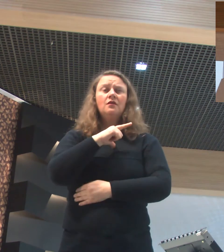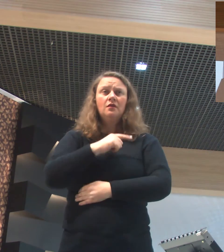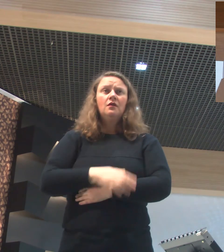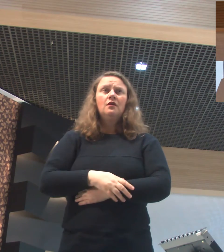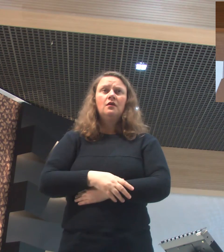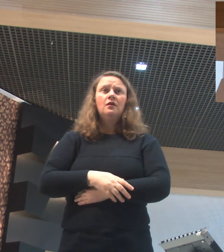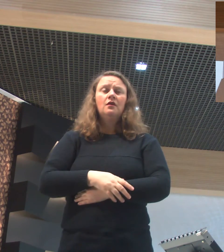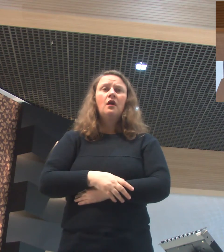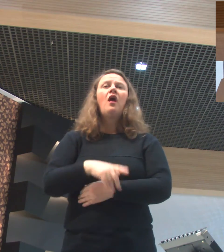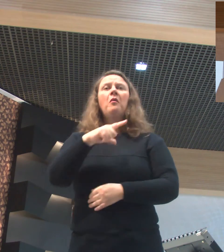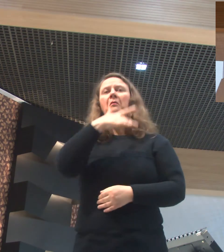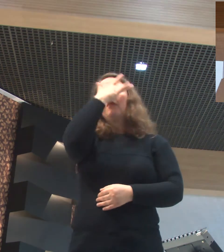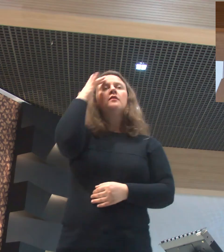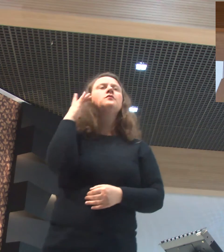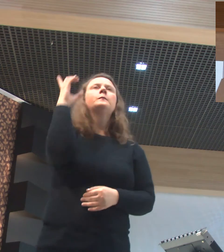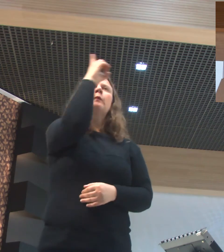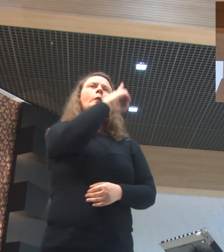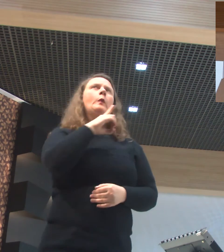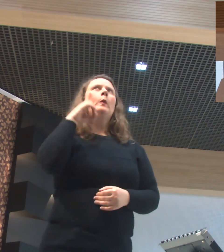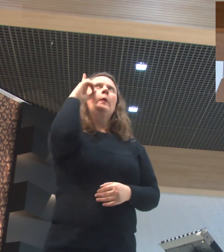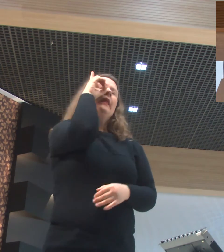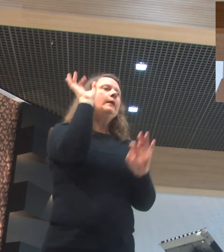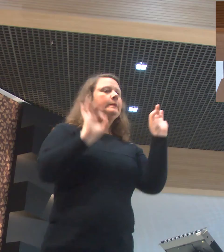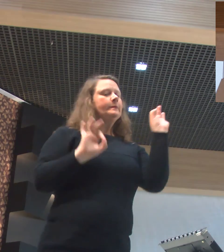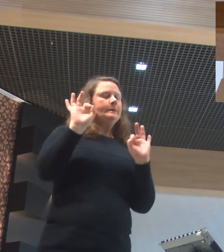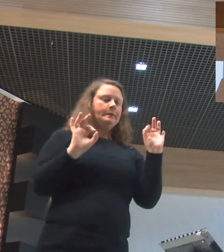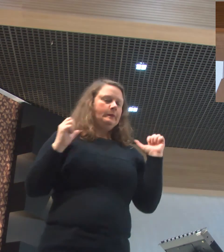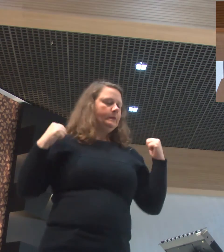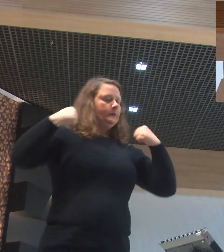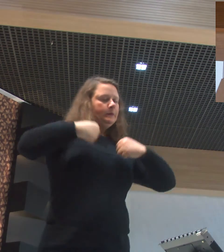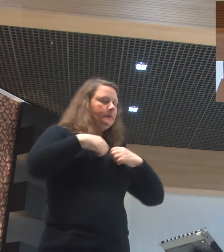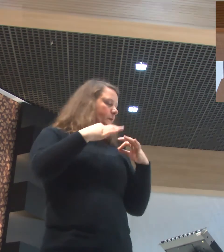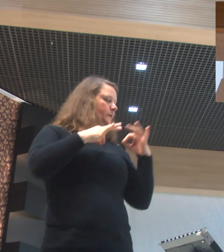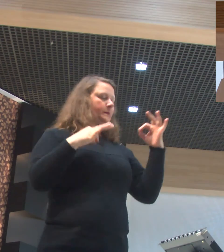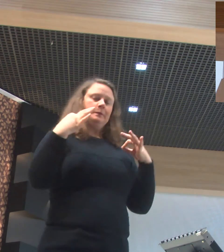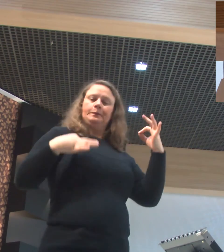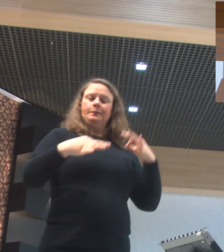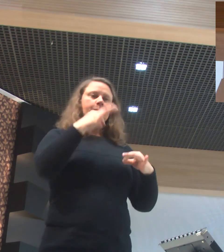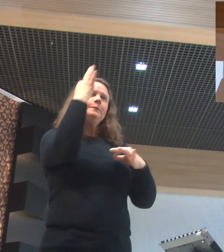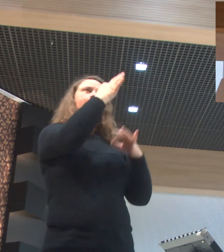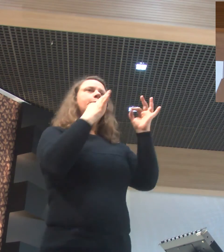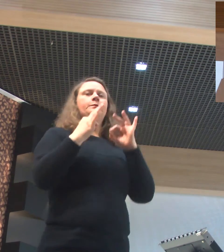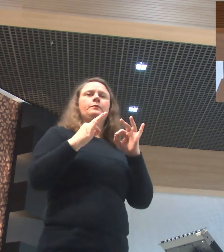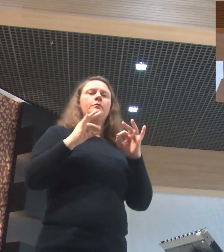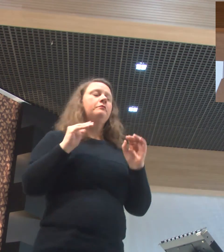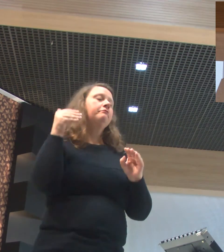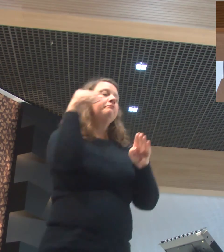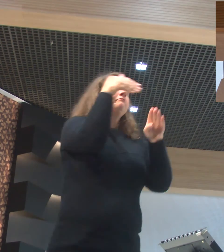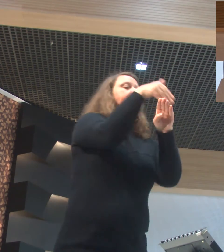que no domingo veste uma roupa, vai para uma reunião religiosa, um culto, uma missa,